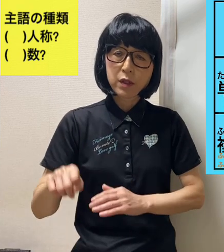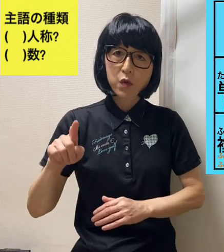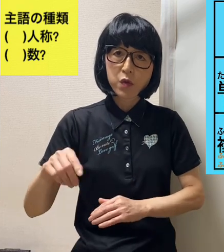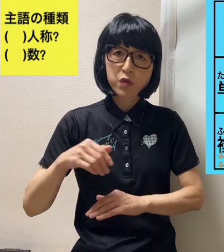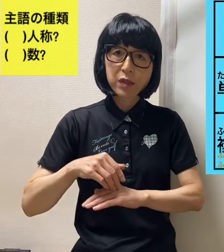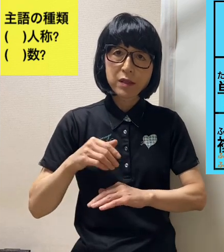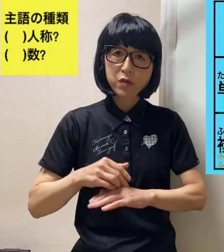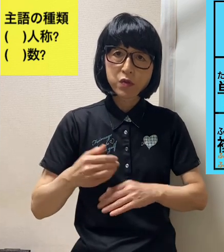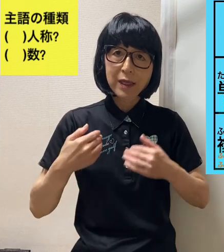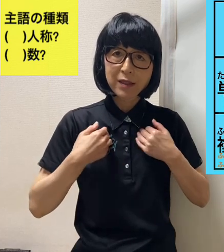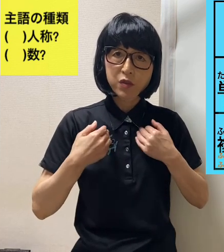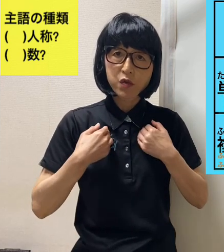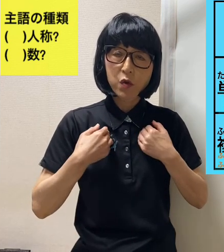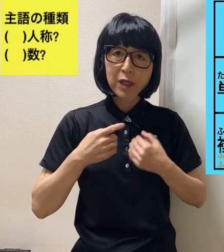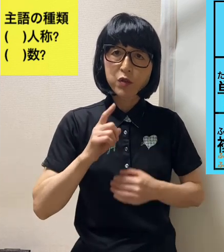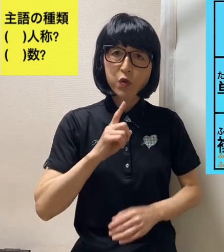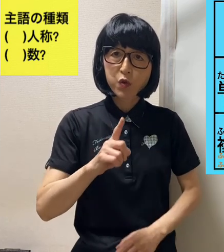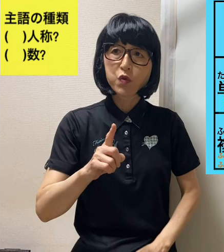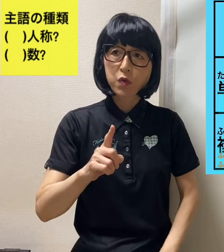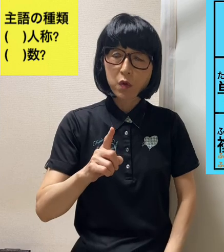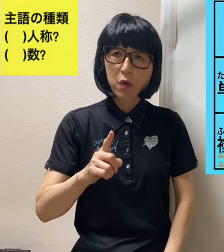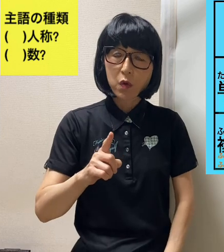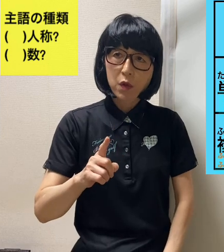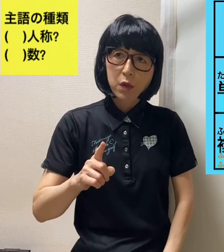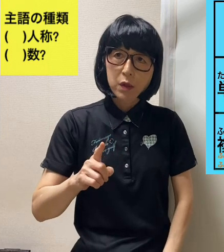どうしてこのような練習が必要かと言いますと、